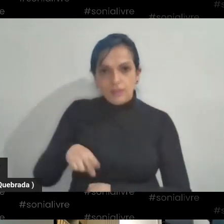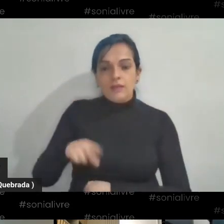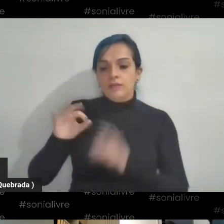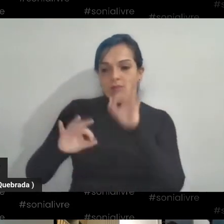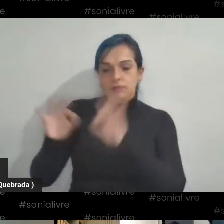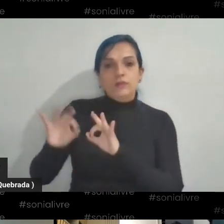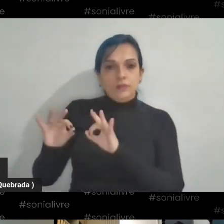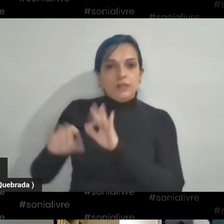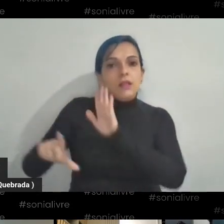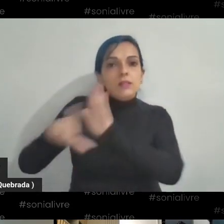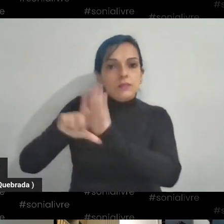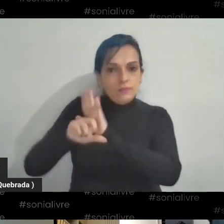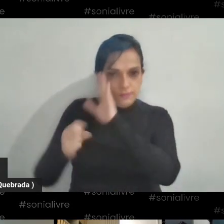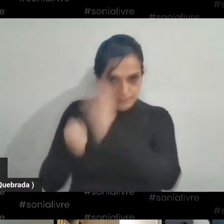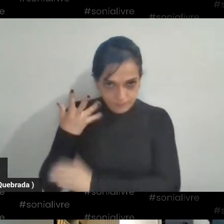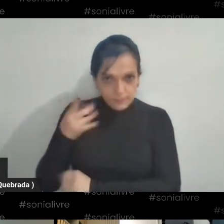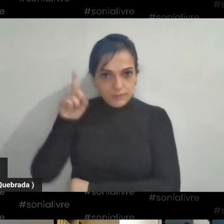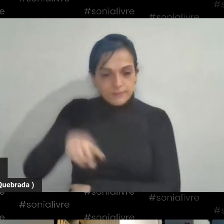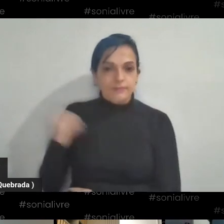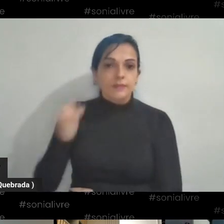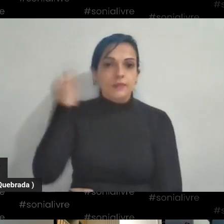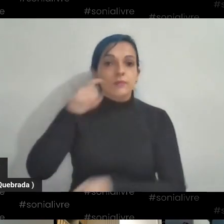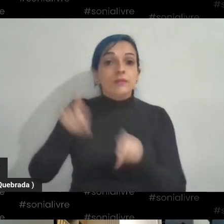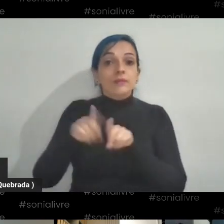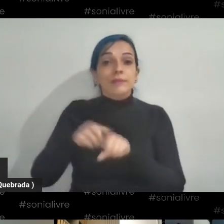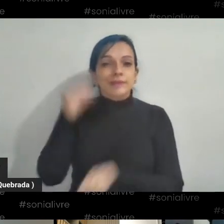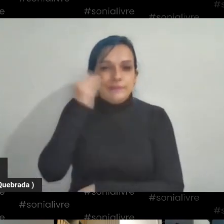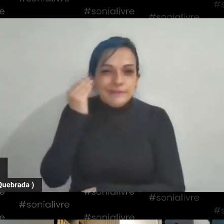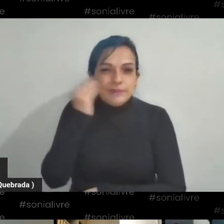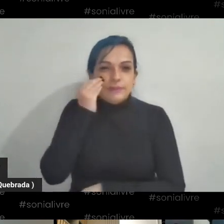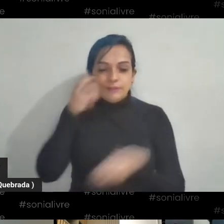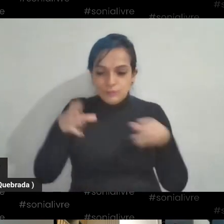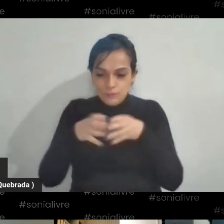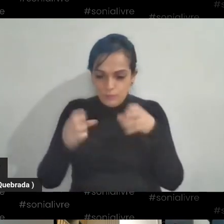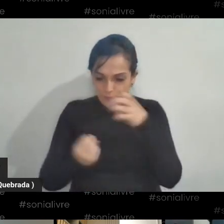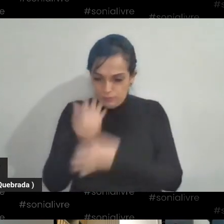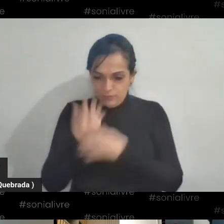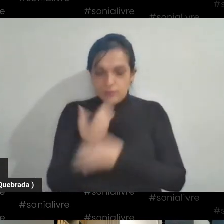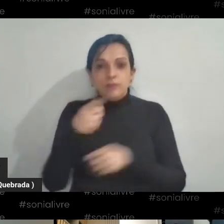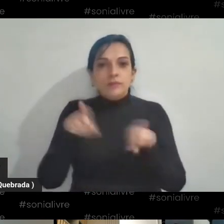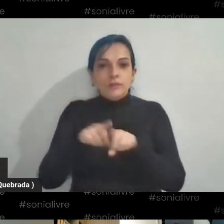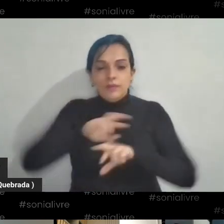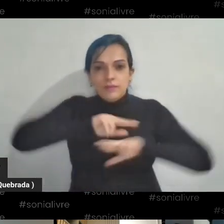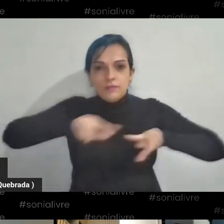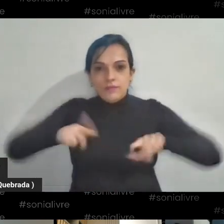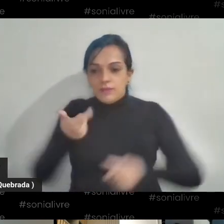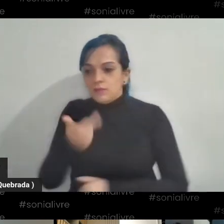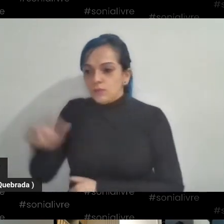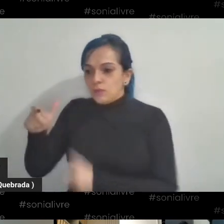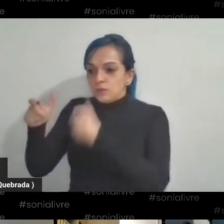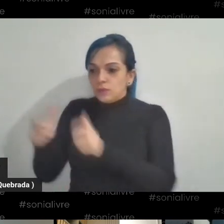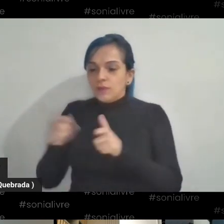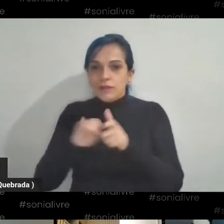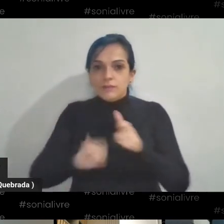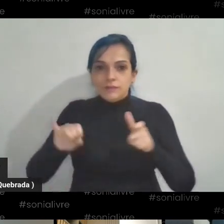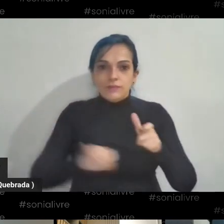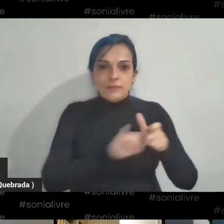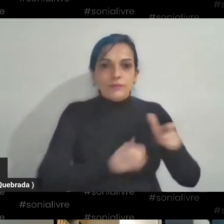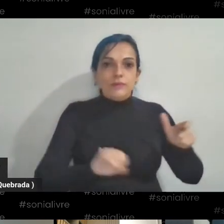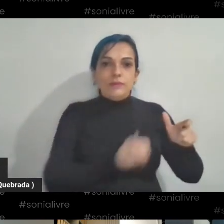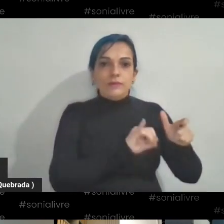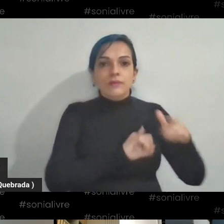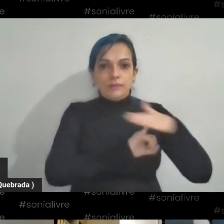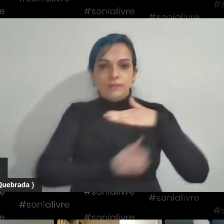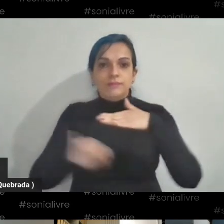isso como uma construção coletiva, né? Da FENATRAD, de várias outras instituições aí que estão conversando sobre isso